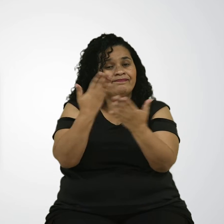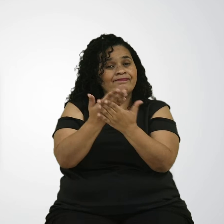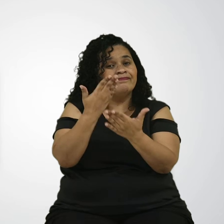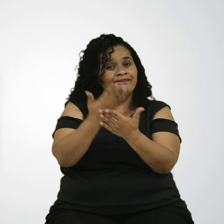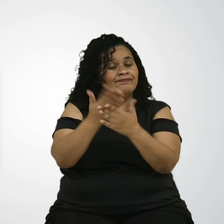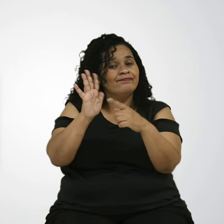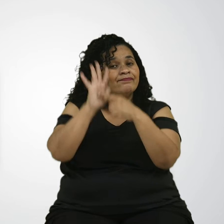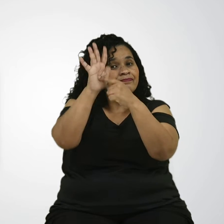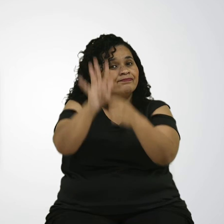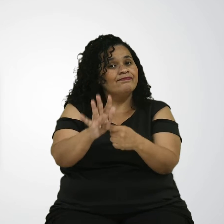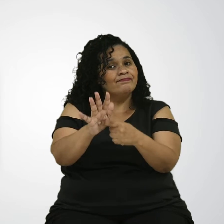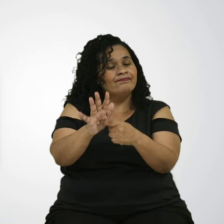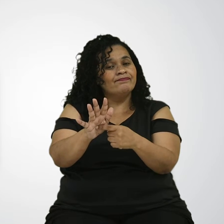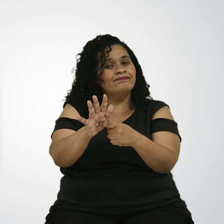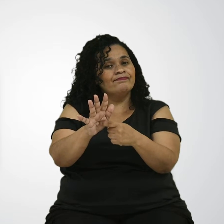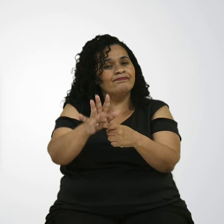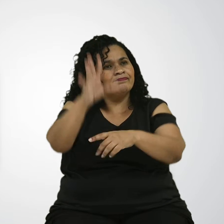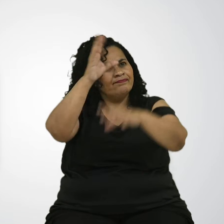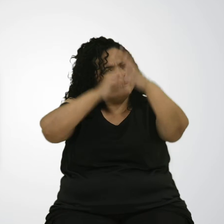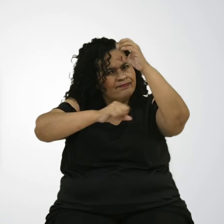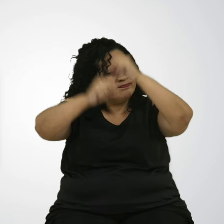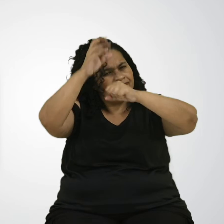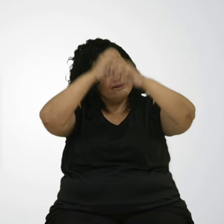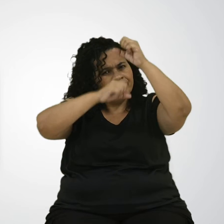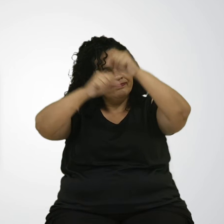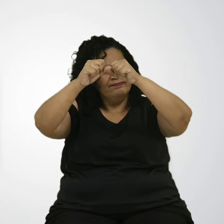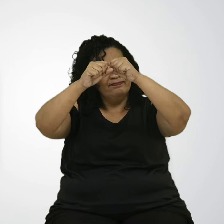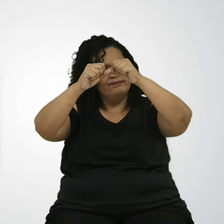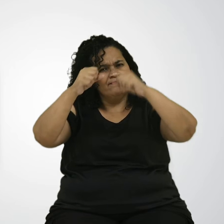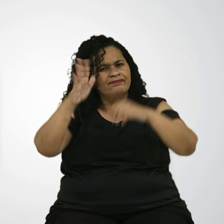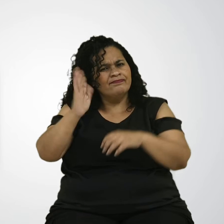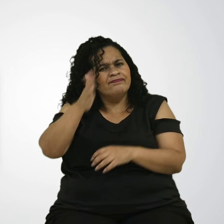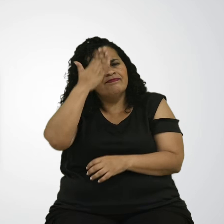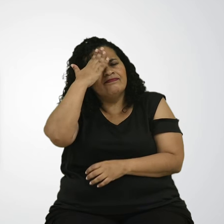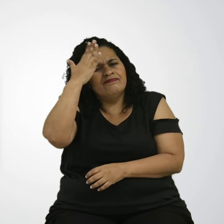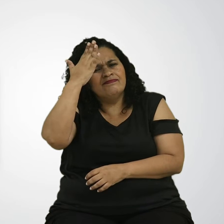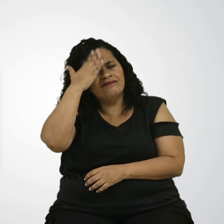hoje. Porque, embora esse dado seja um dado